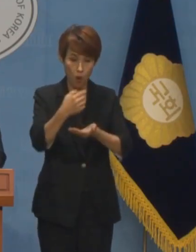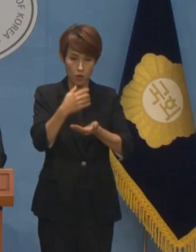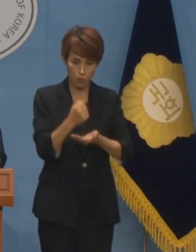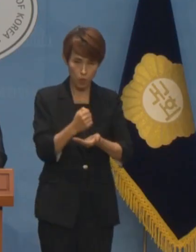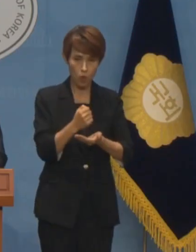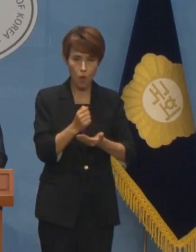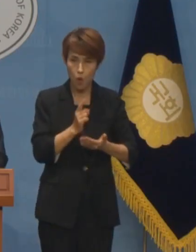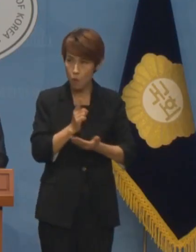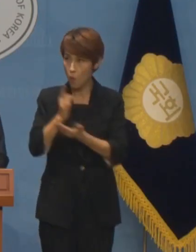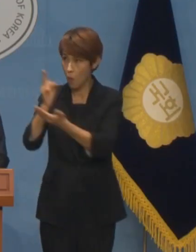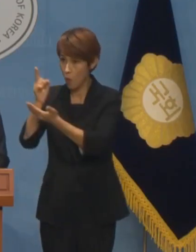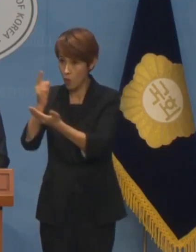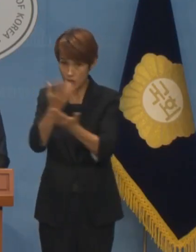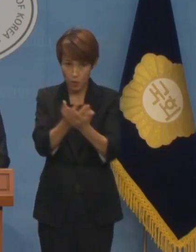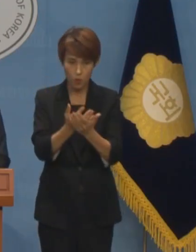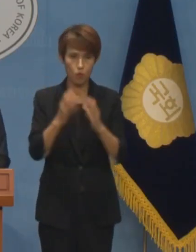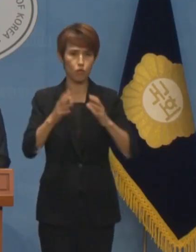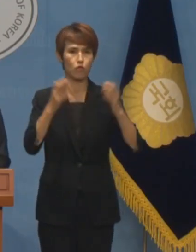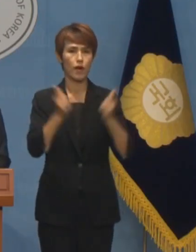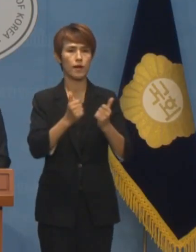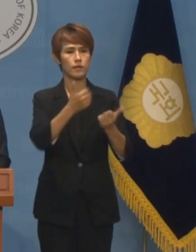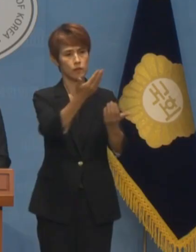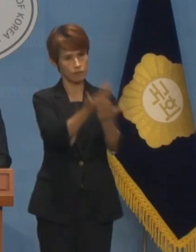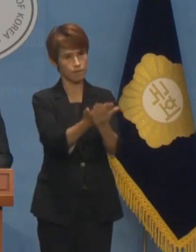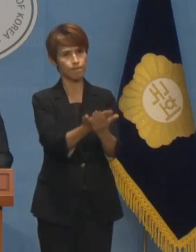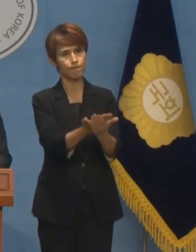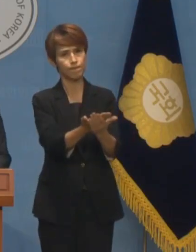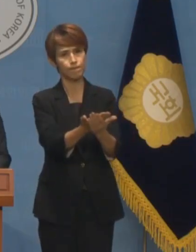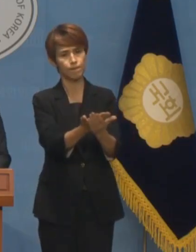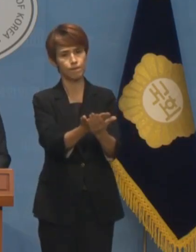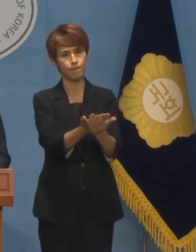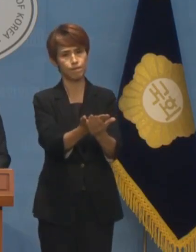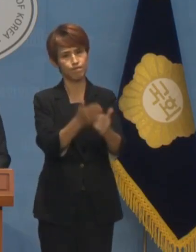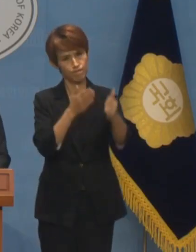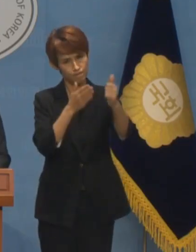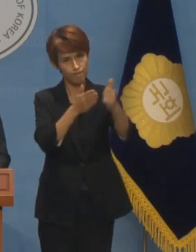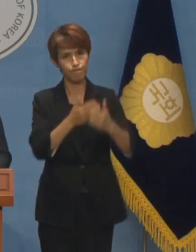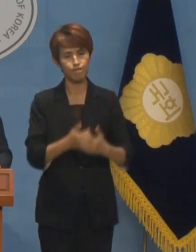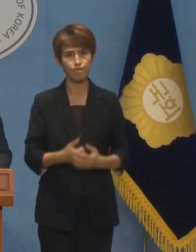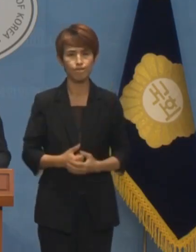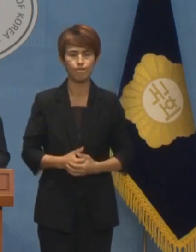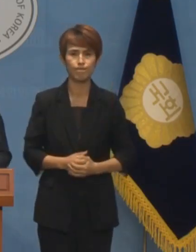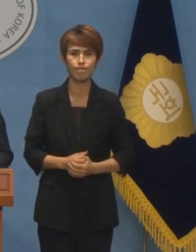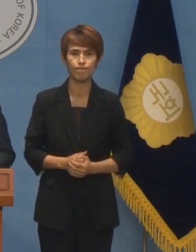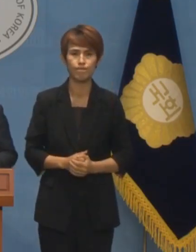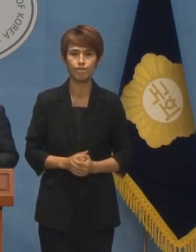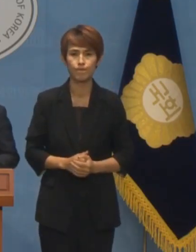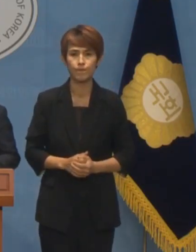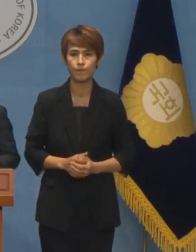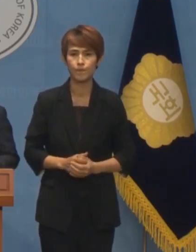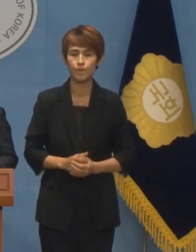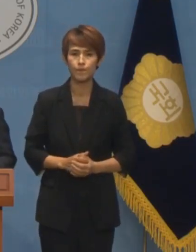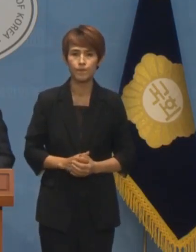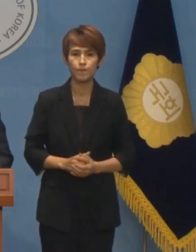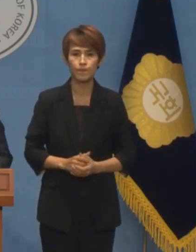보고 자료까지 국회에 제출할 것을 촉구한다는 말씀을 드립니다.